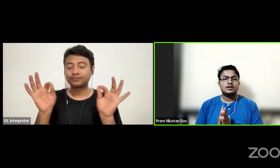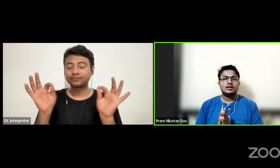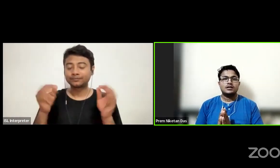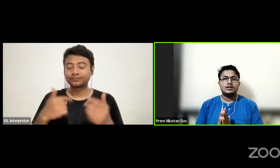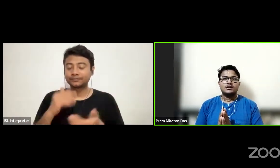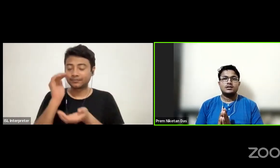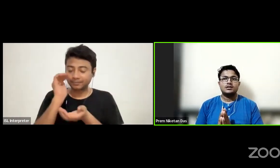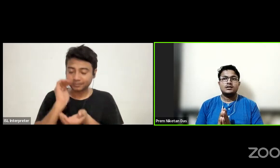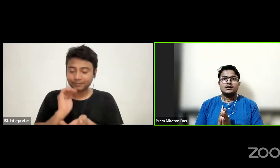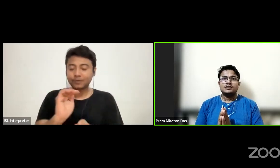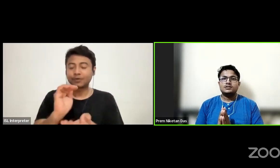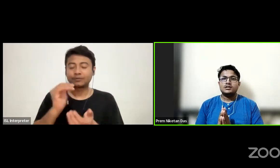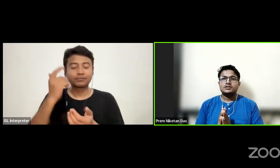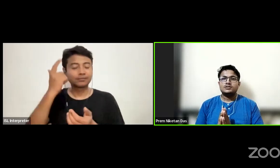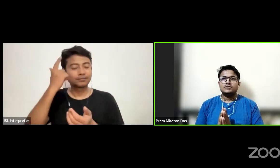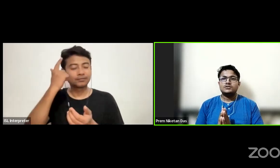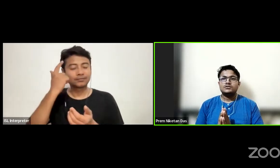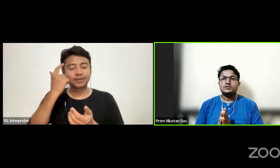ज्ञानंजन शलाकया